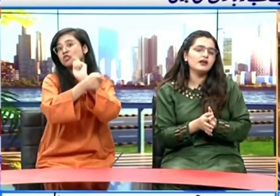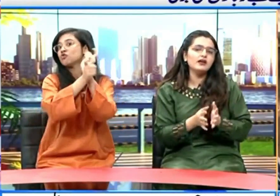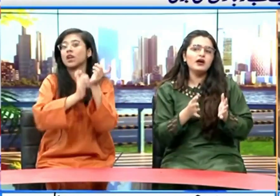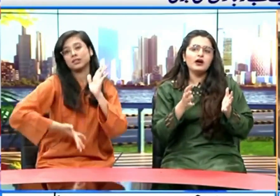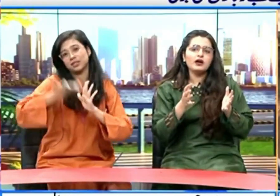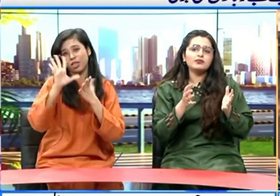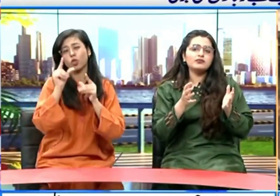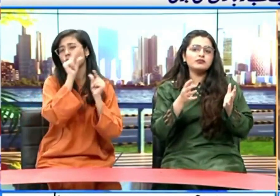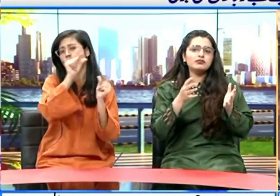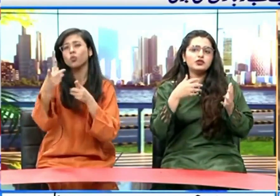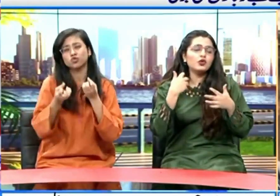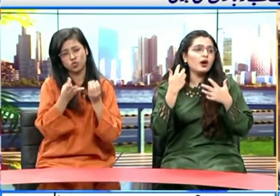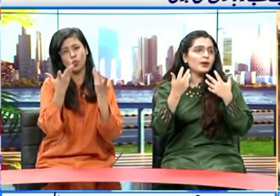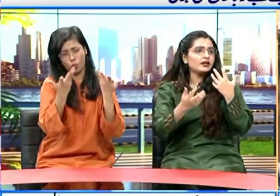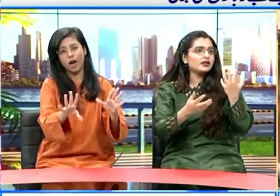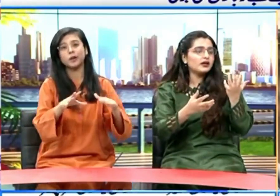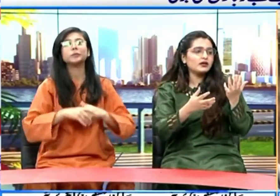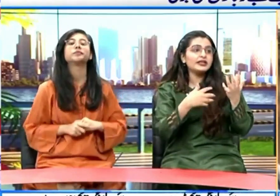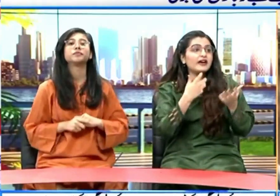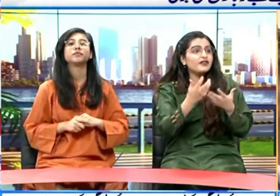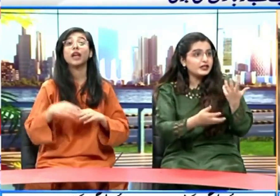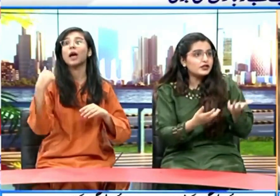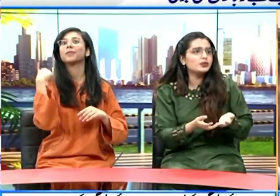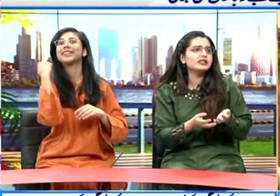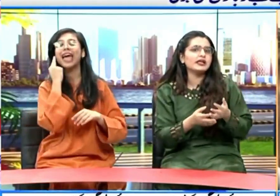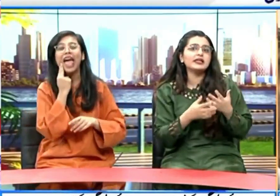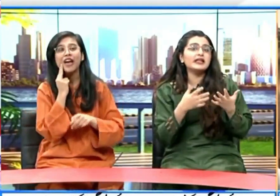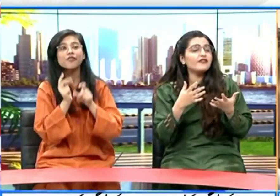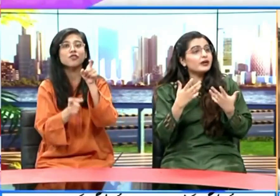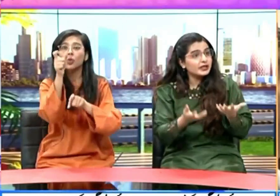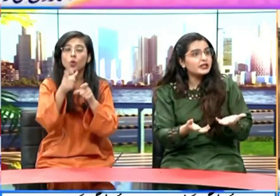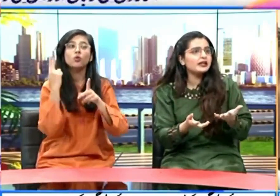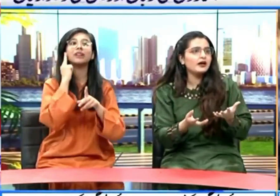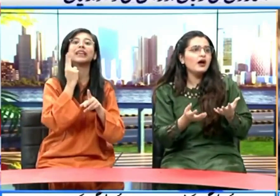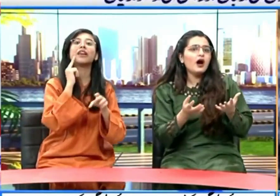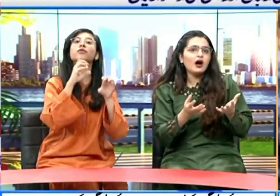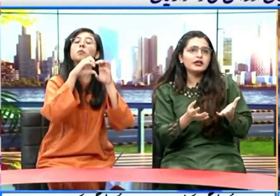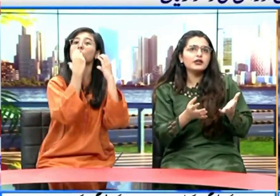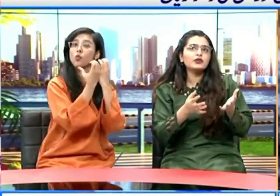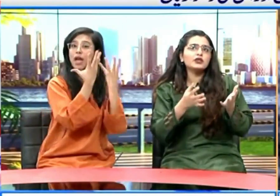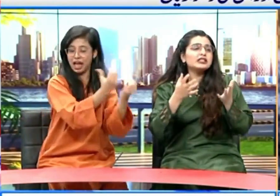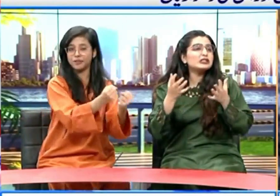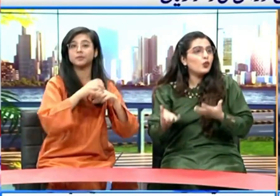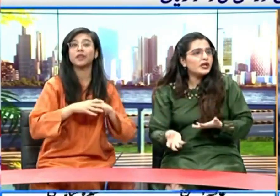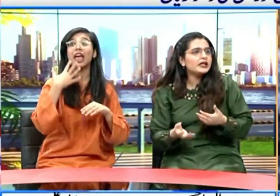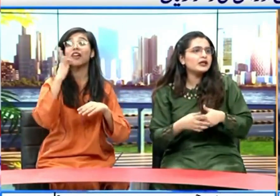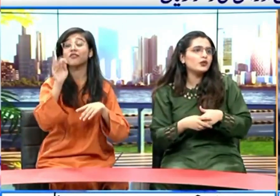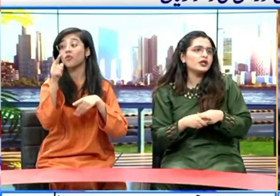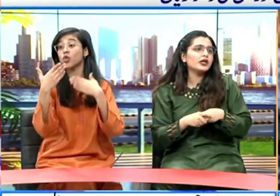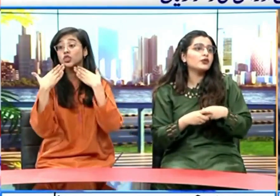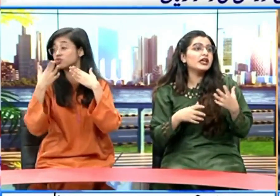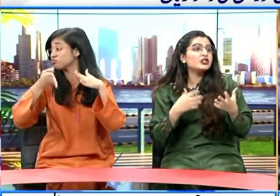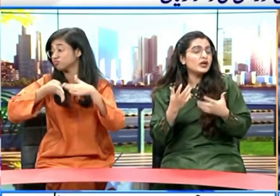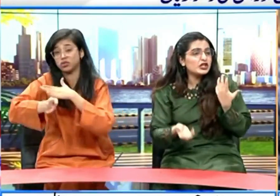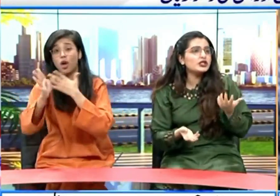نہیں ہیں. جو ہمارے ڈیف انڈیویژولز ہیں یا ڈیف کمیونٹی ہے, اگر ان کی اسکولنگ نہیں ہو رہی ہے